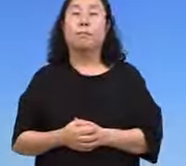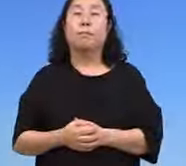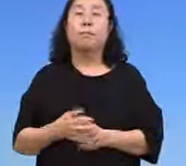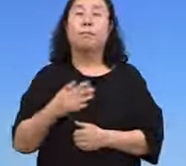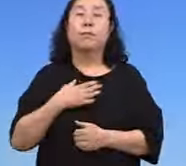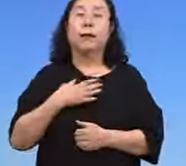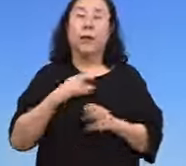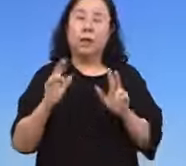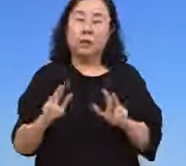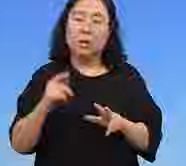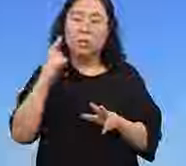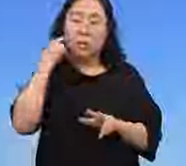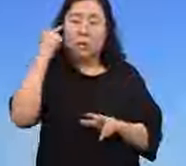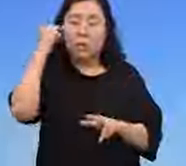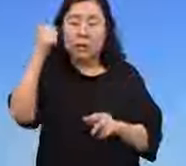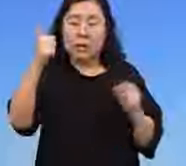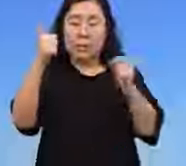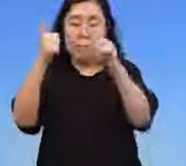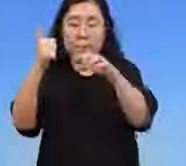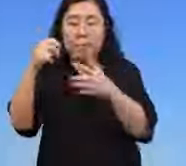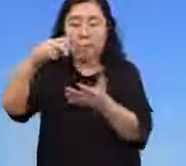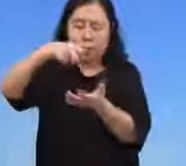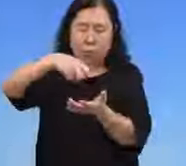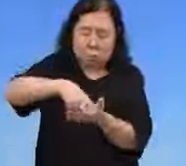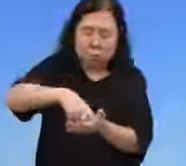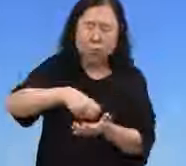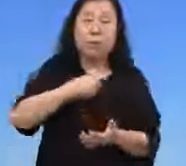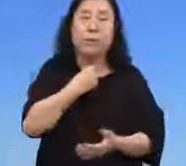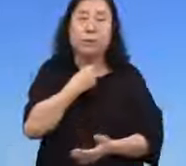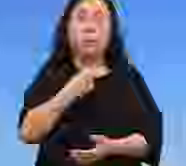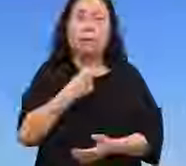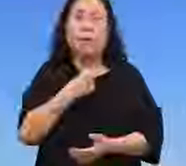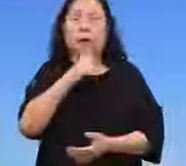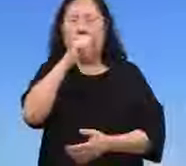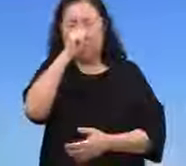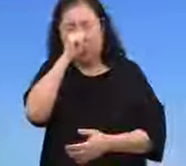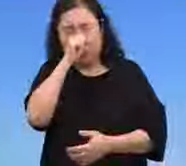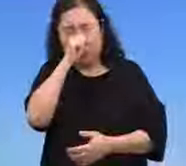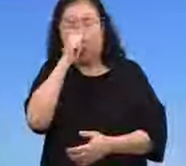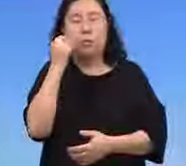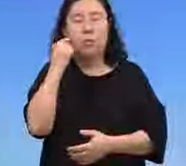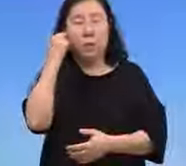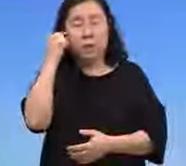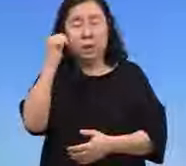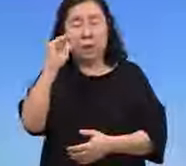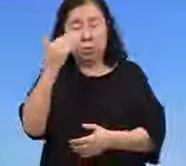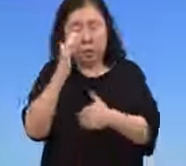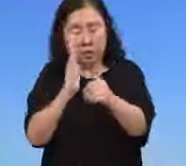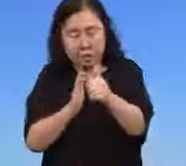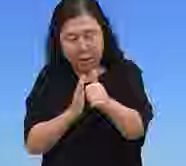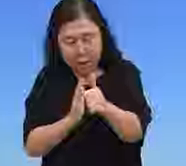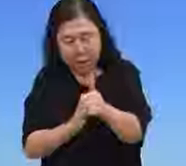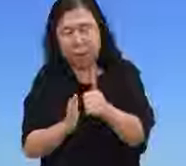제가 목사님들 앞에 지금 무릎을 내가 꿇고 싶은 심정입니다. 정말 좋은 목사가 되어주세요.